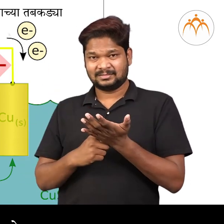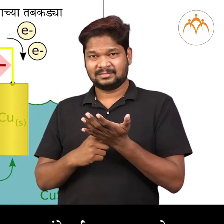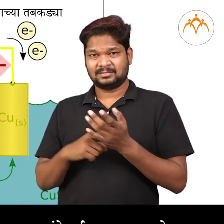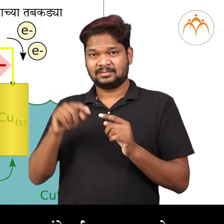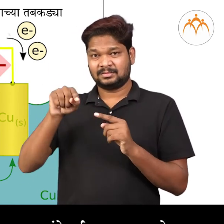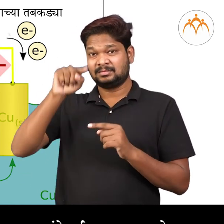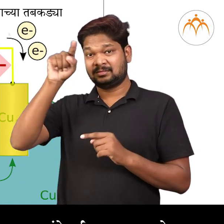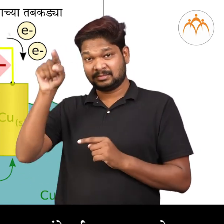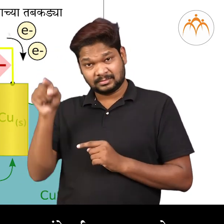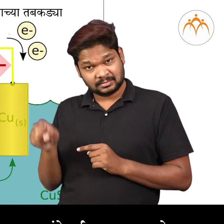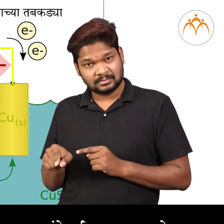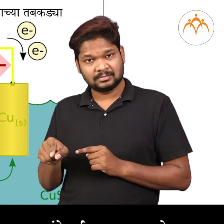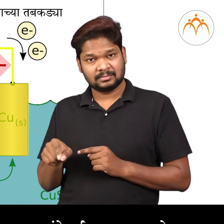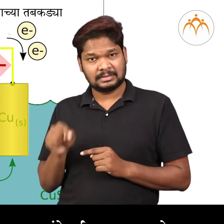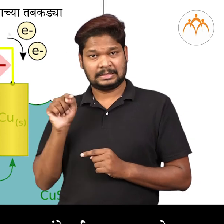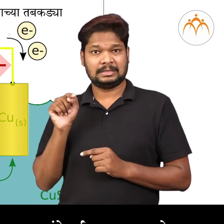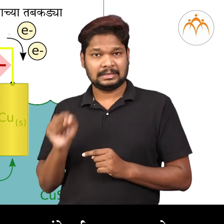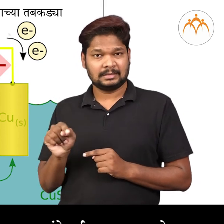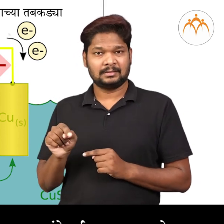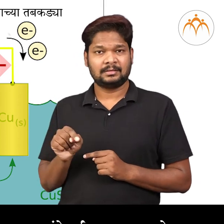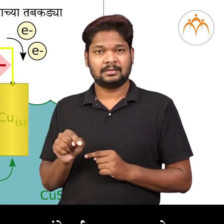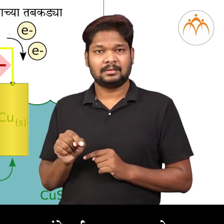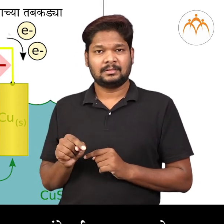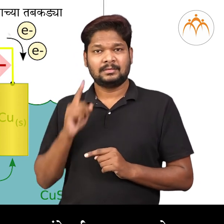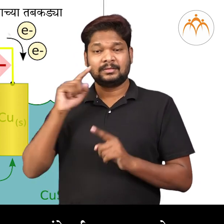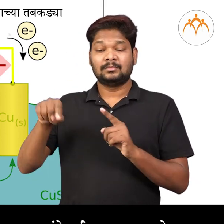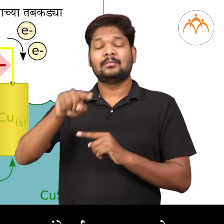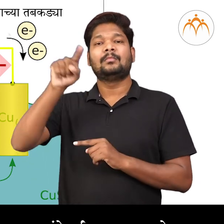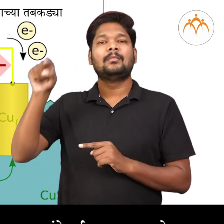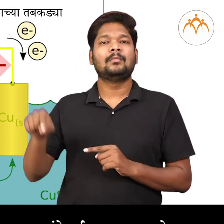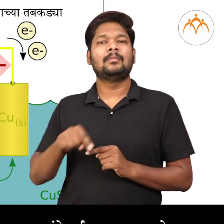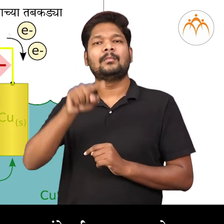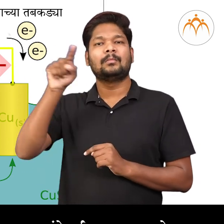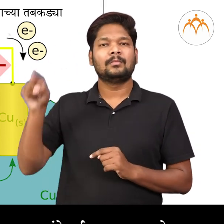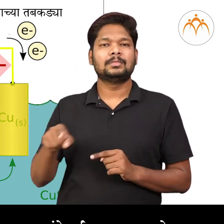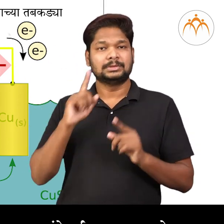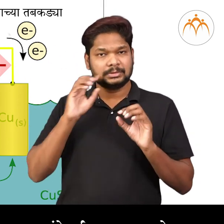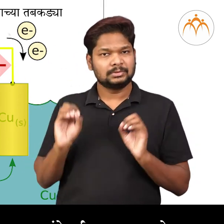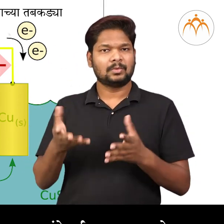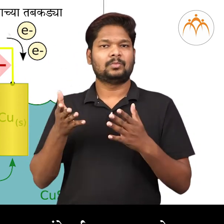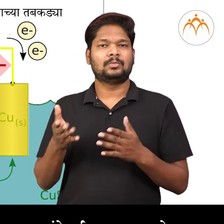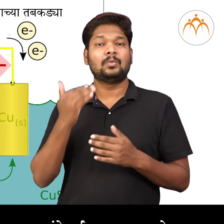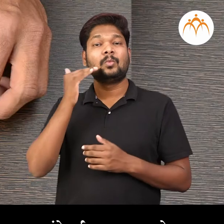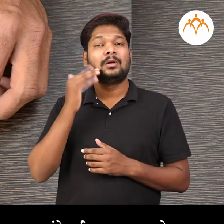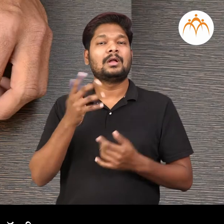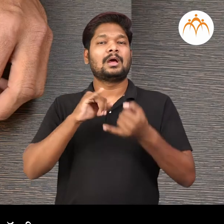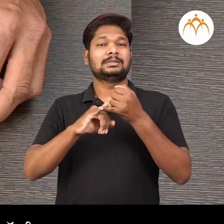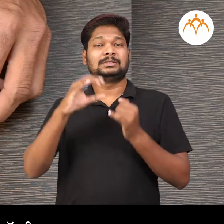की प्रक्रिया सल्फ्यूरिक अम्ल संपर्क में रहते